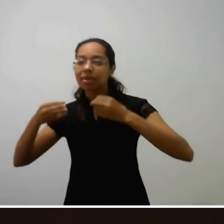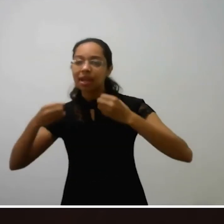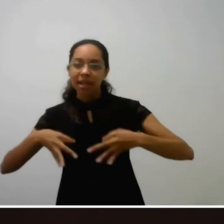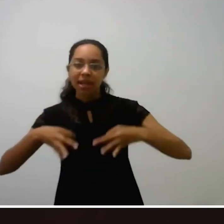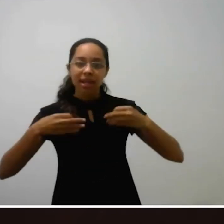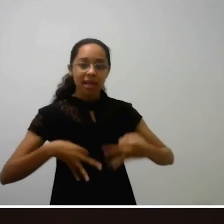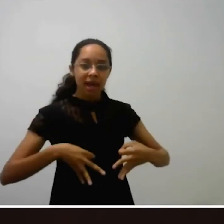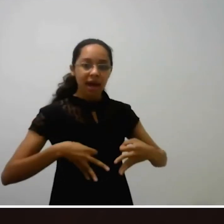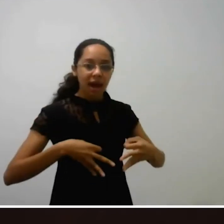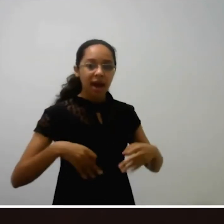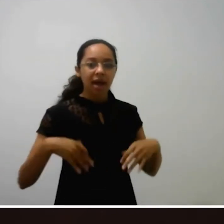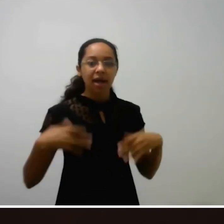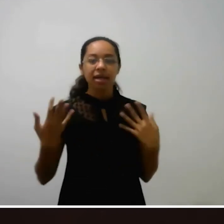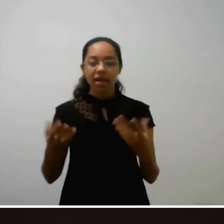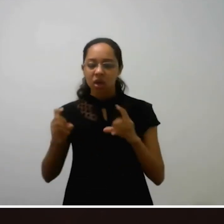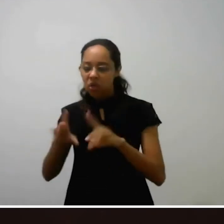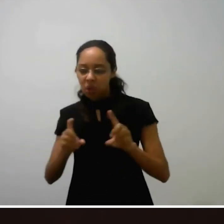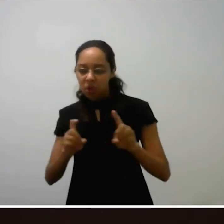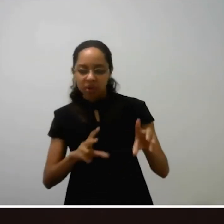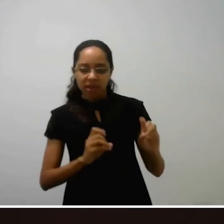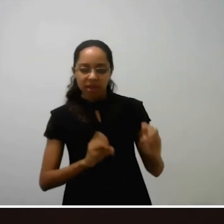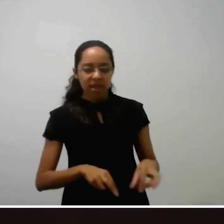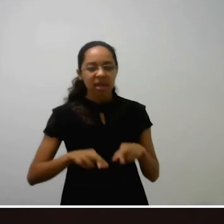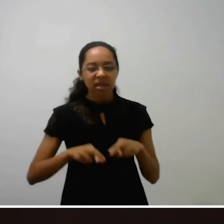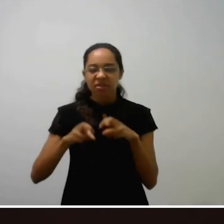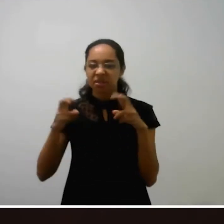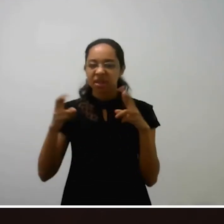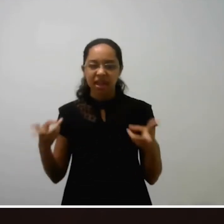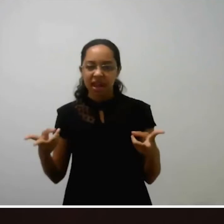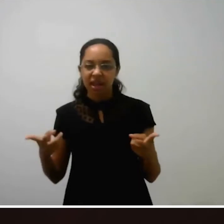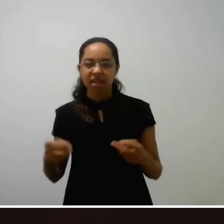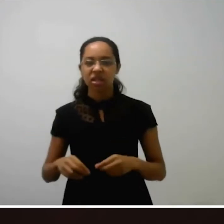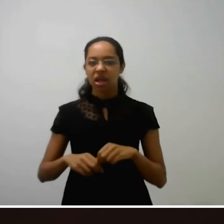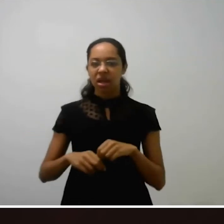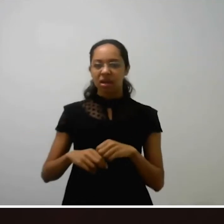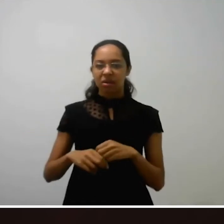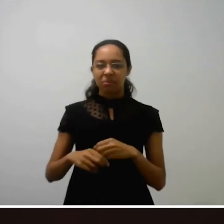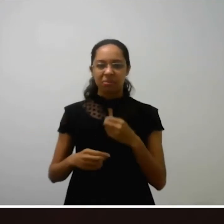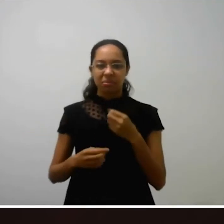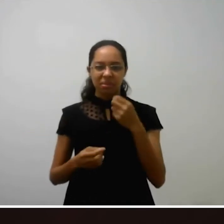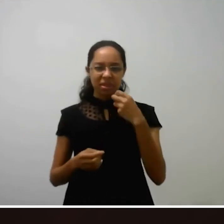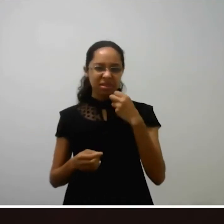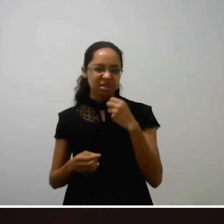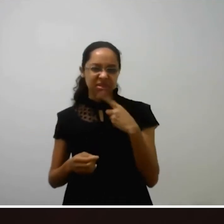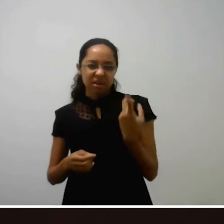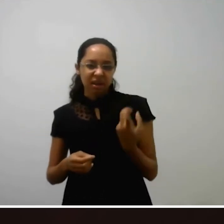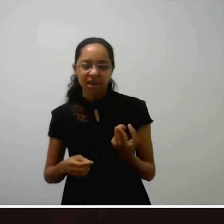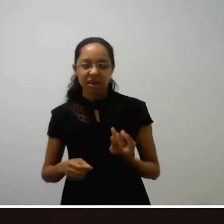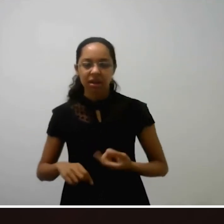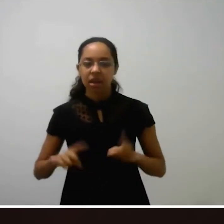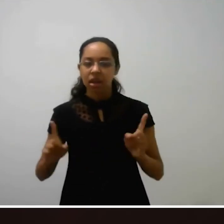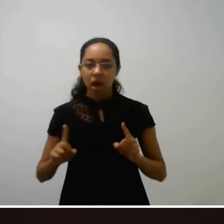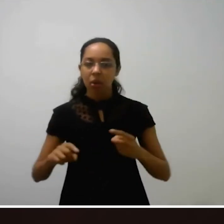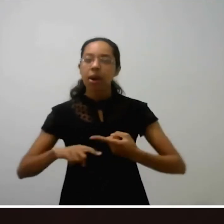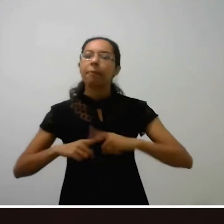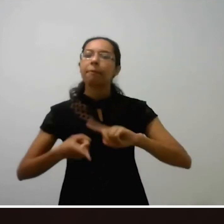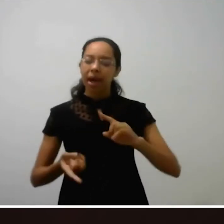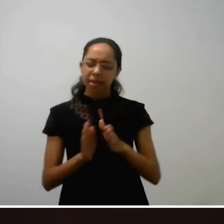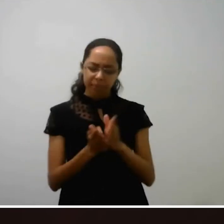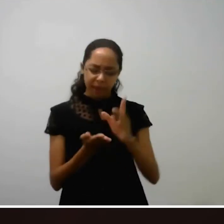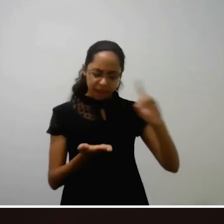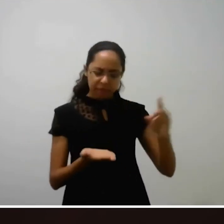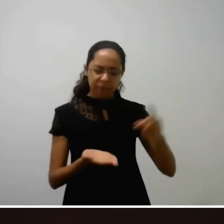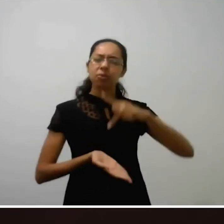estranhas ou inventadas por eles, e sim a verdade pura, não adulterada da palavra